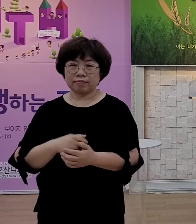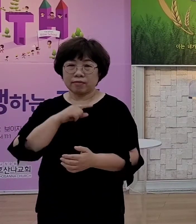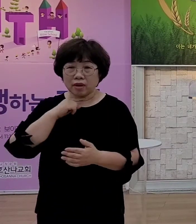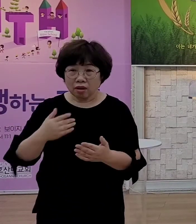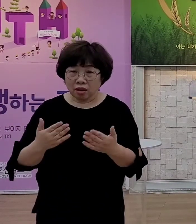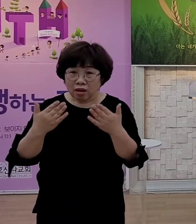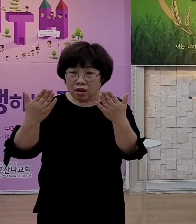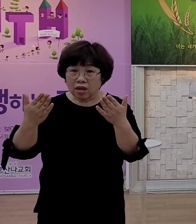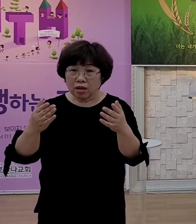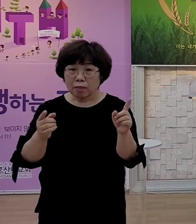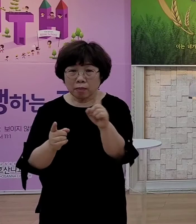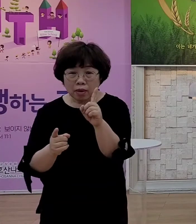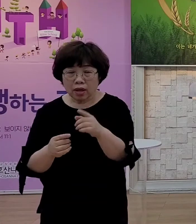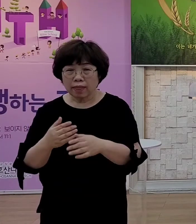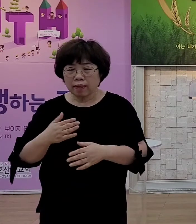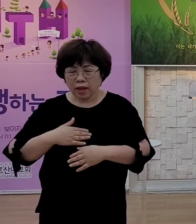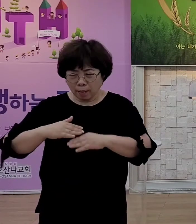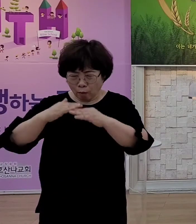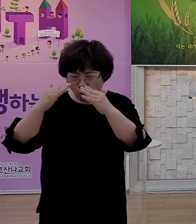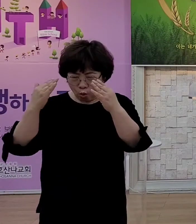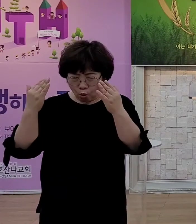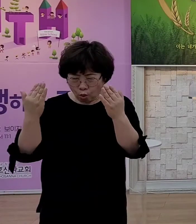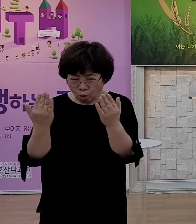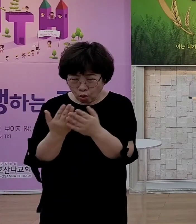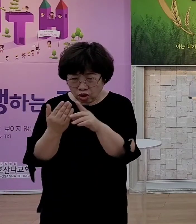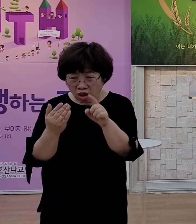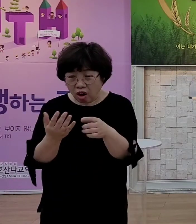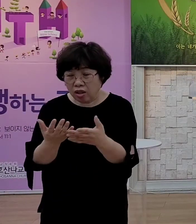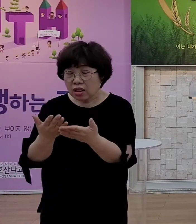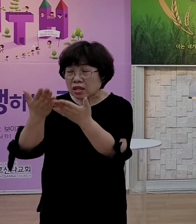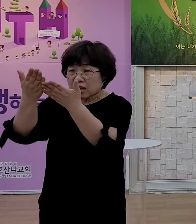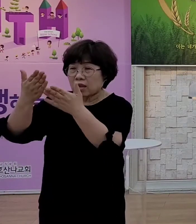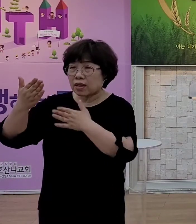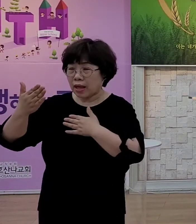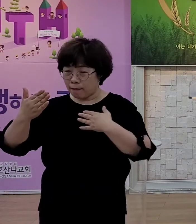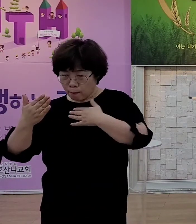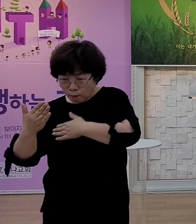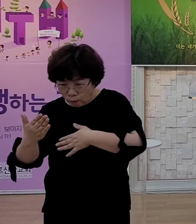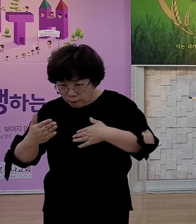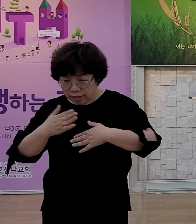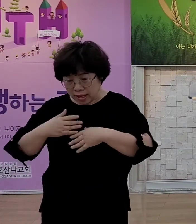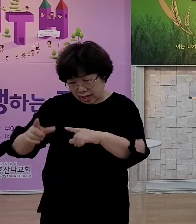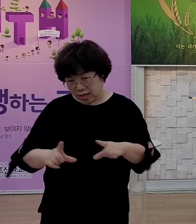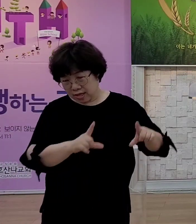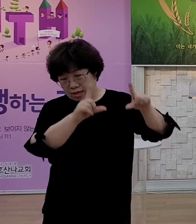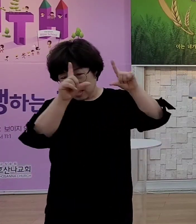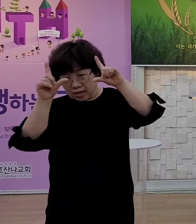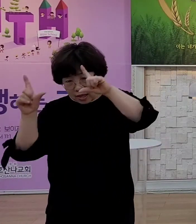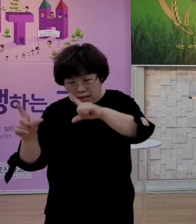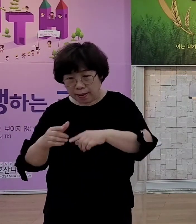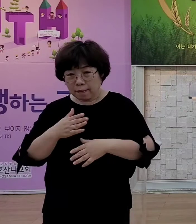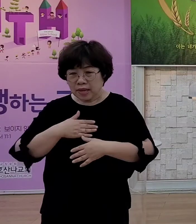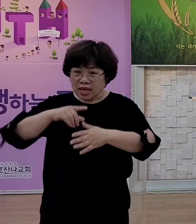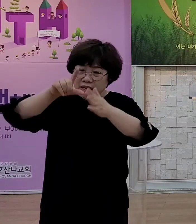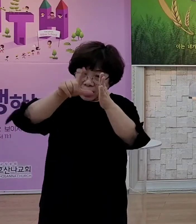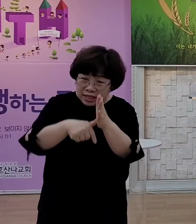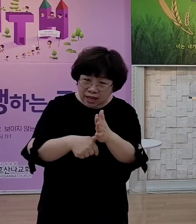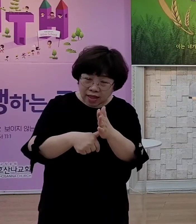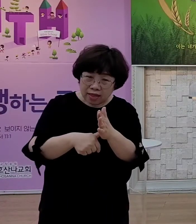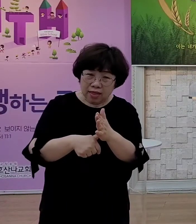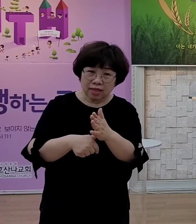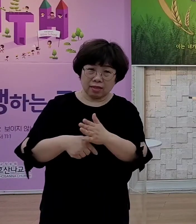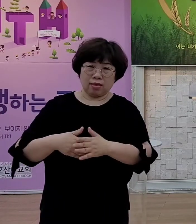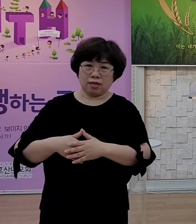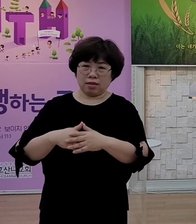헌신은 내 전부를, 내 몸과 내 삶과 내 시간과